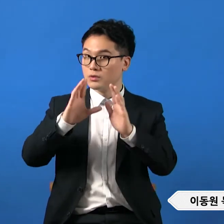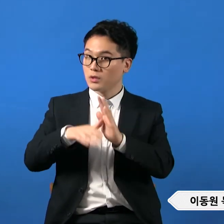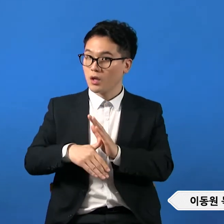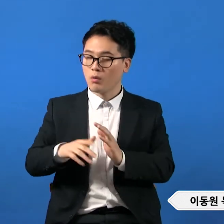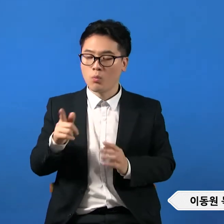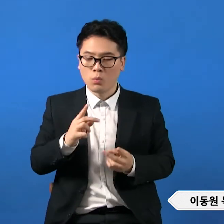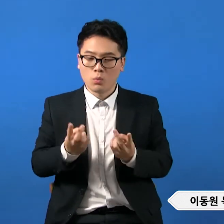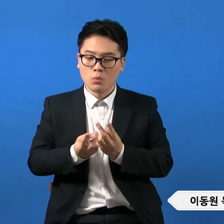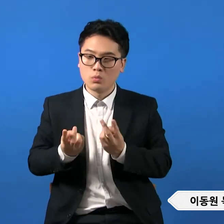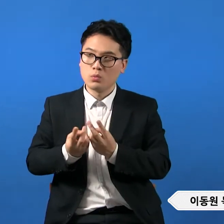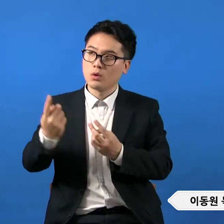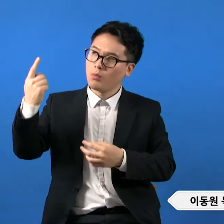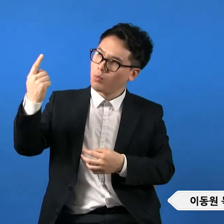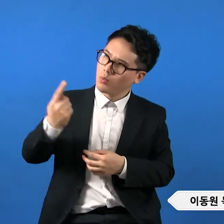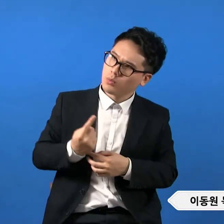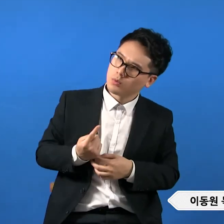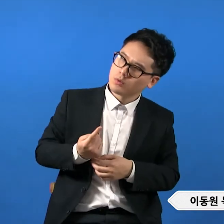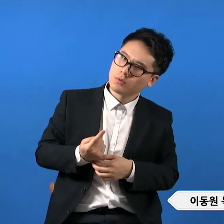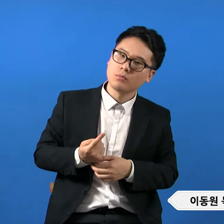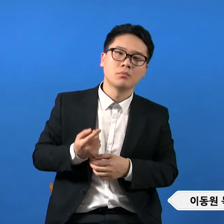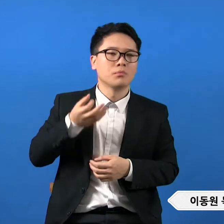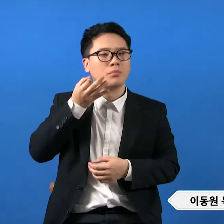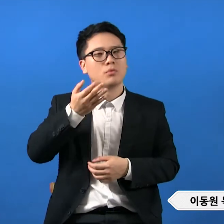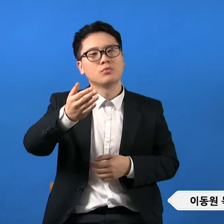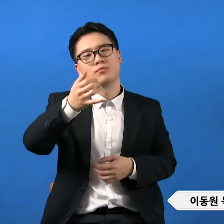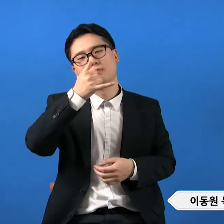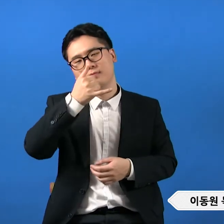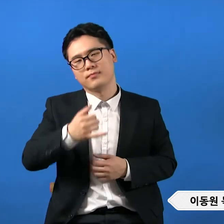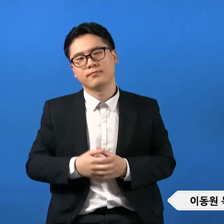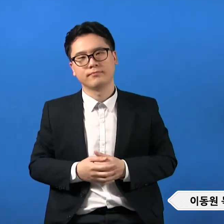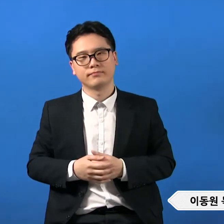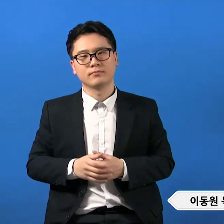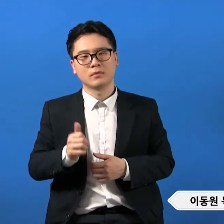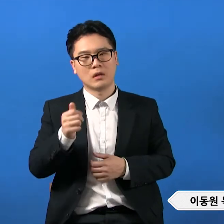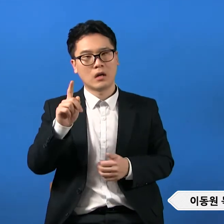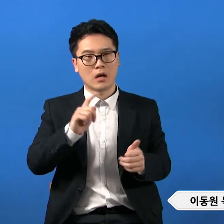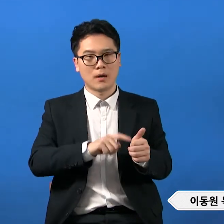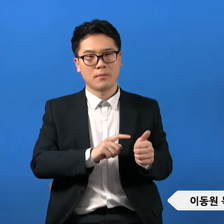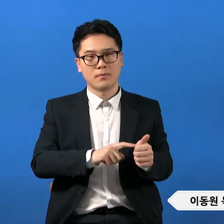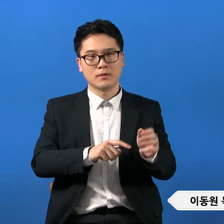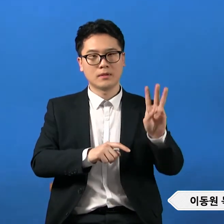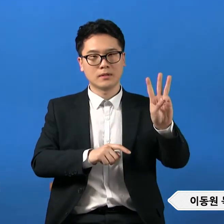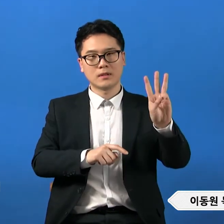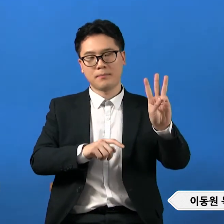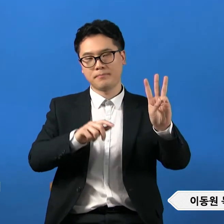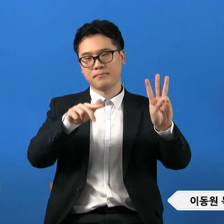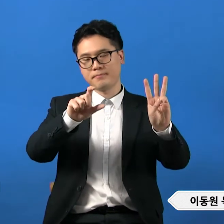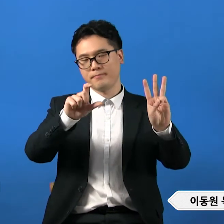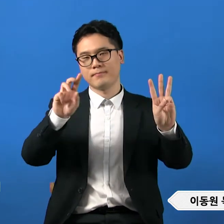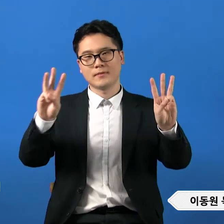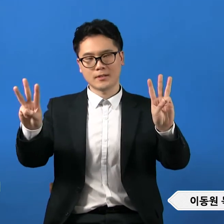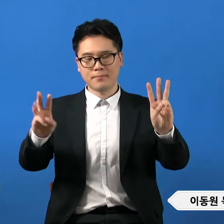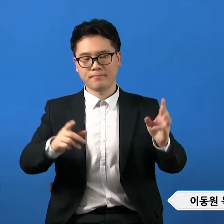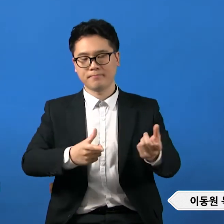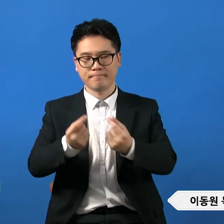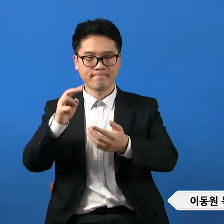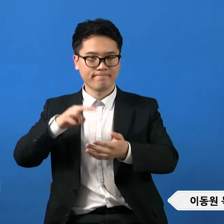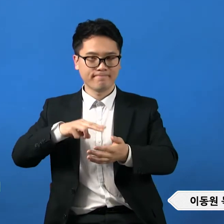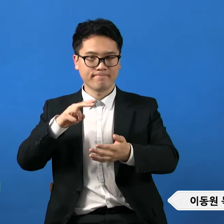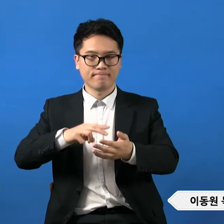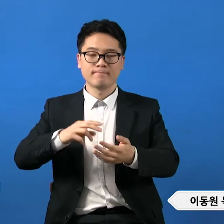순간이 어떻게 오는가를 보여주고 있습니다. 자, 하박국 3장 3절을 같이 읽습니다.